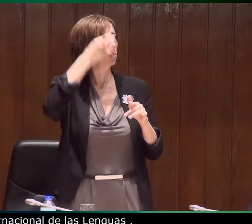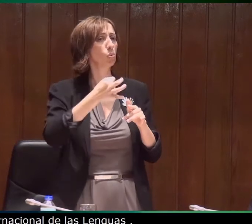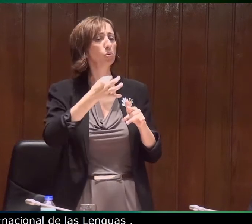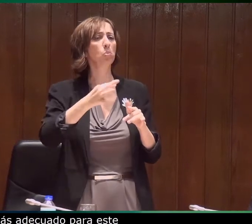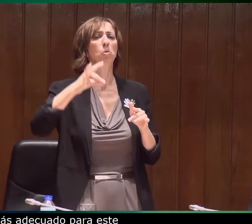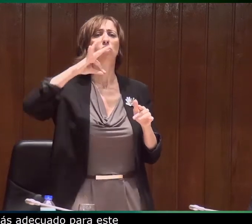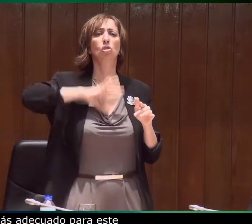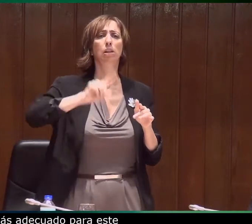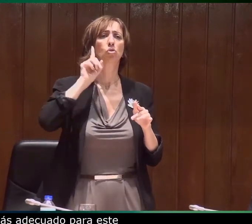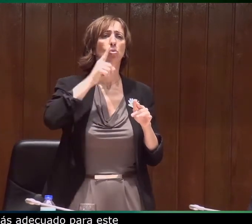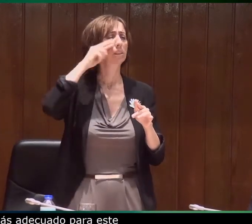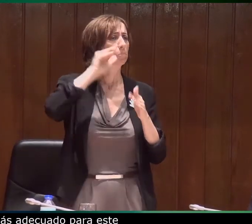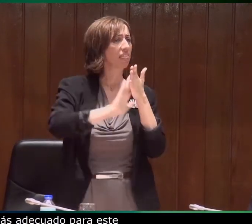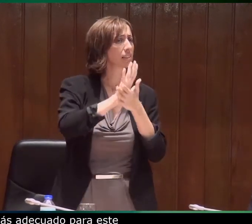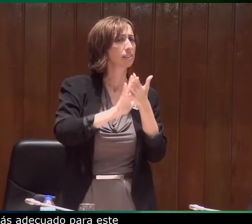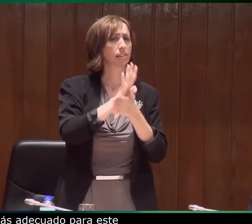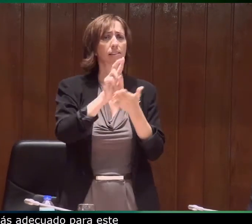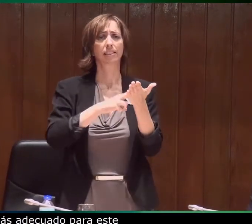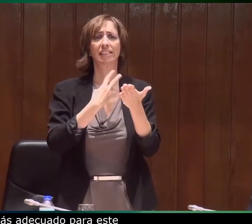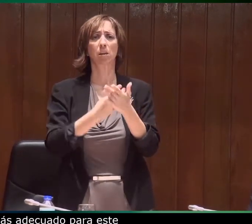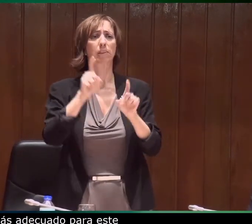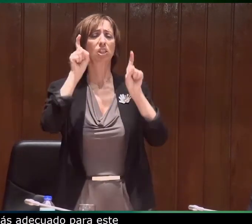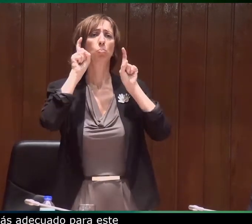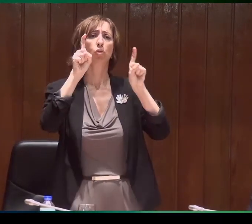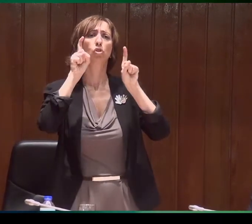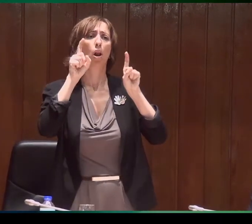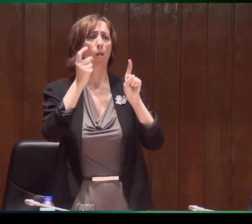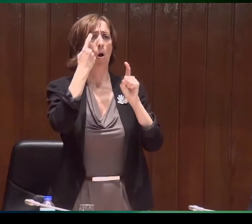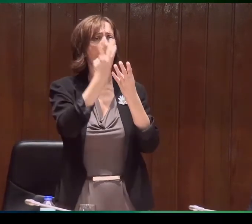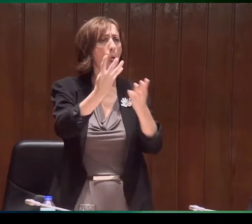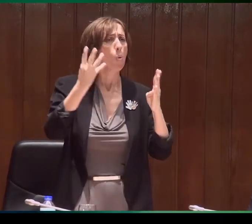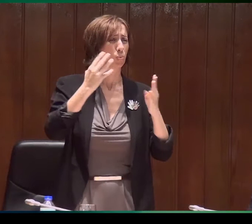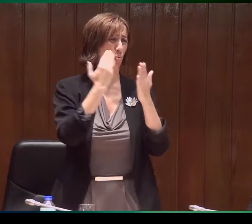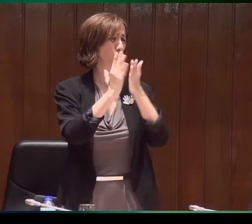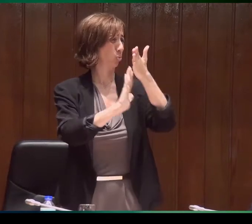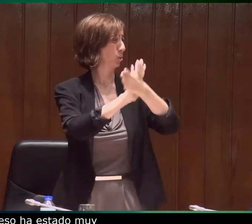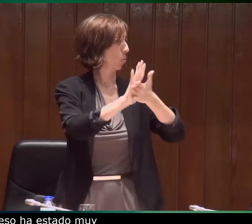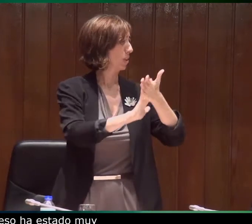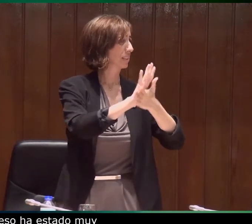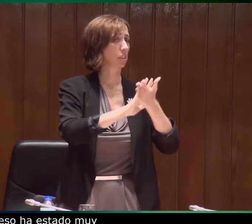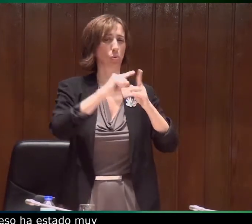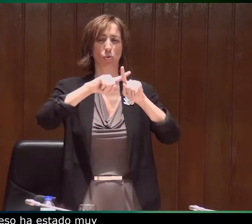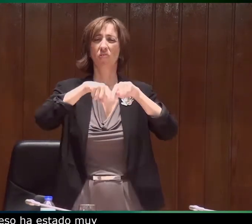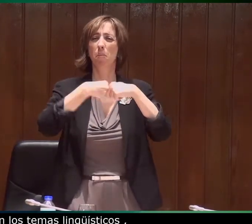los temas lingüísticos Los profesionales sordos especialistas en lengua de signos intérpretes profesorado alumnado